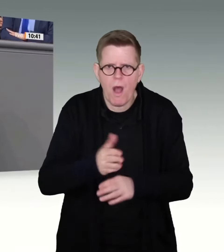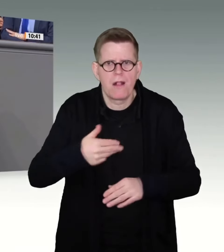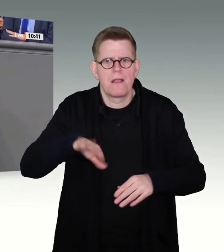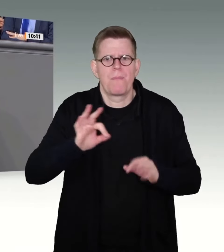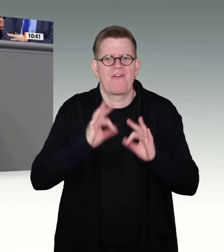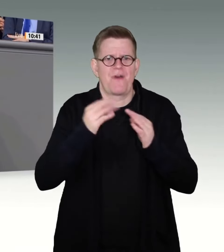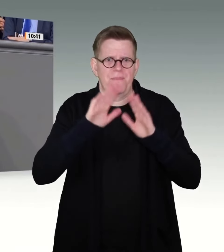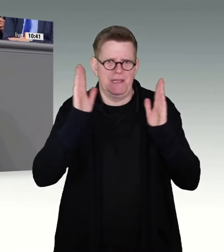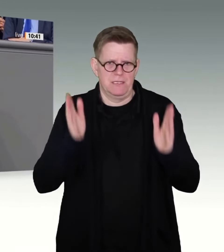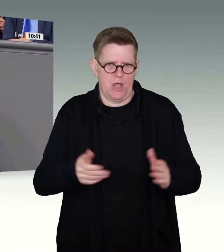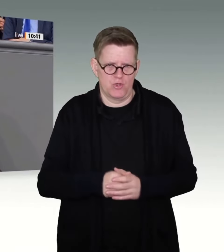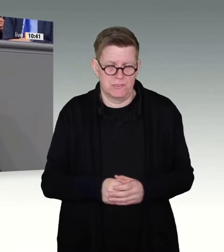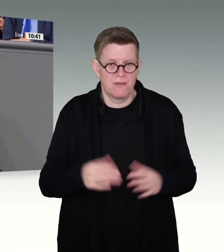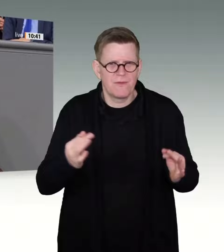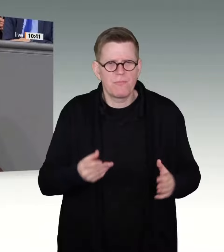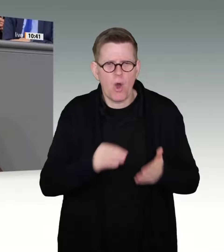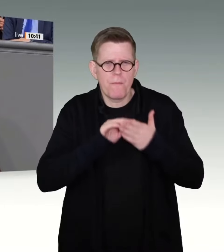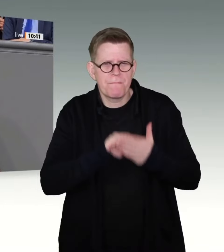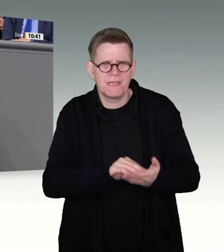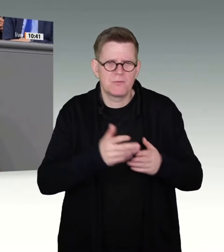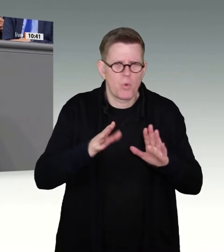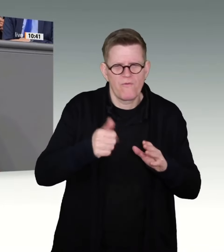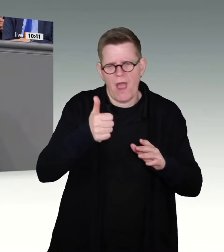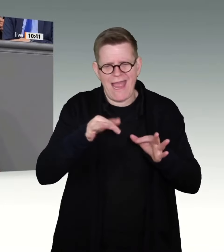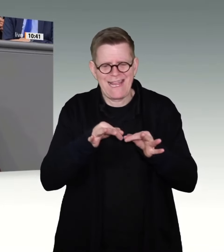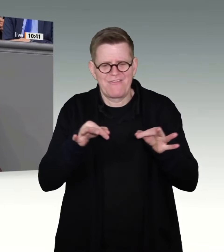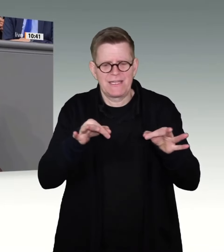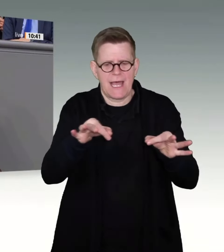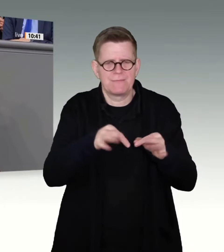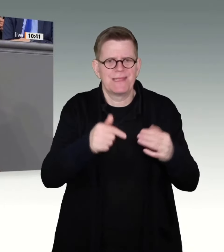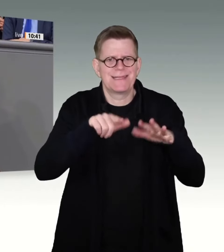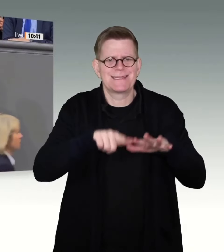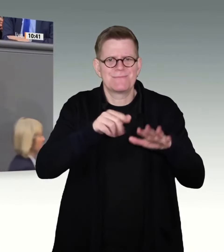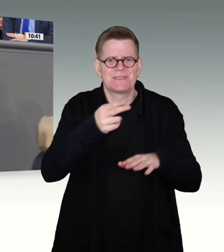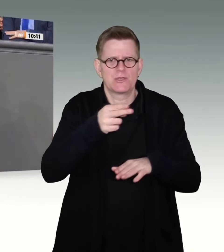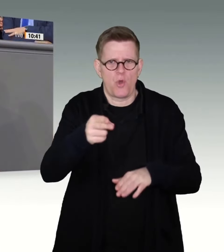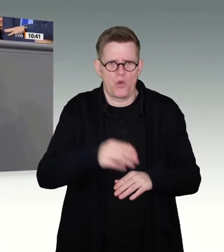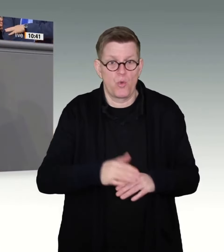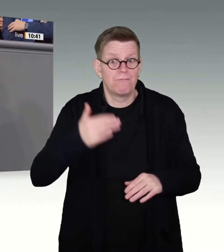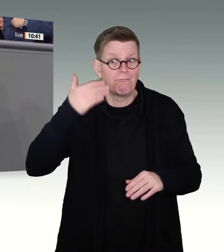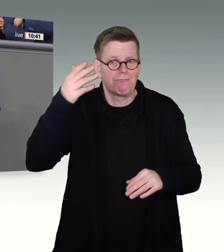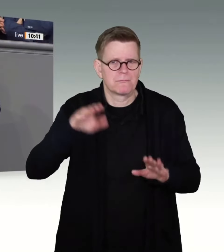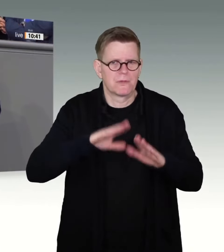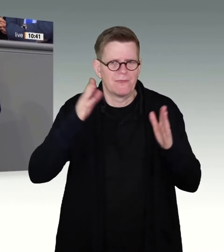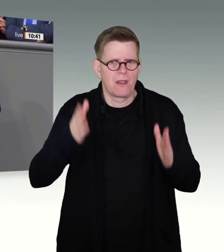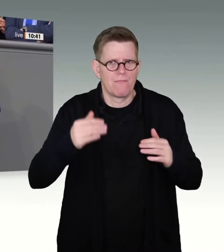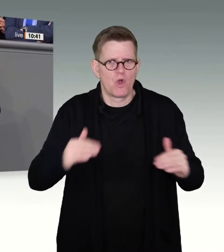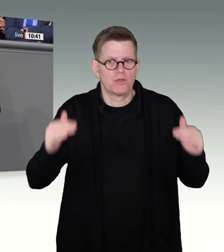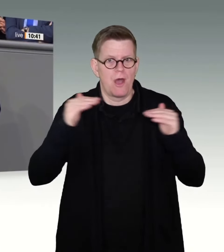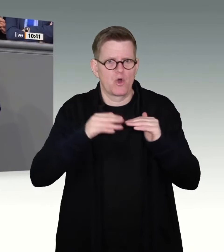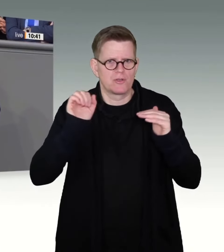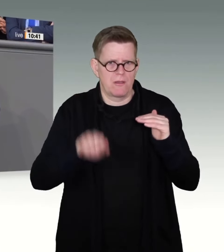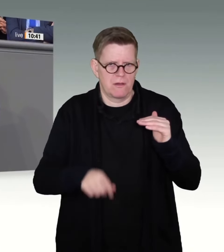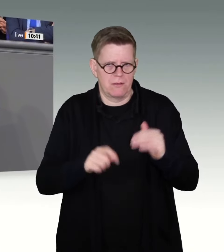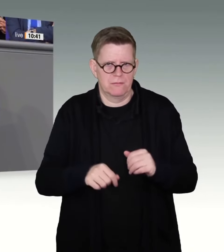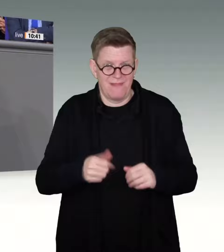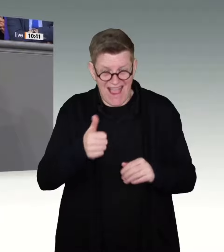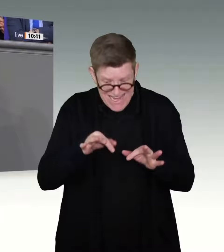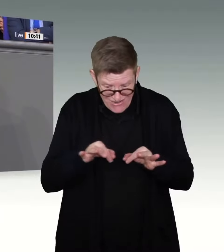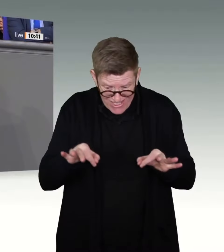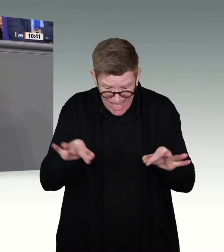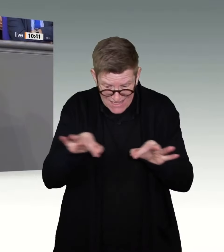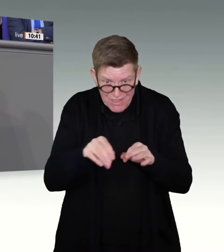braucht man Mieten um die 17 Euro den Quadratmeter, damit das Gebäude sich irgendwann mal trägt. Und 17 Euro